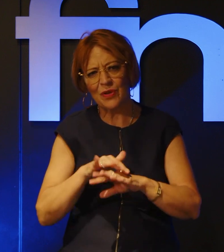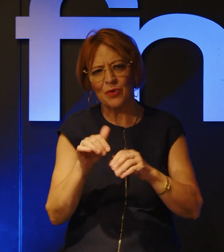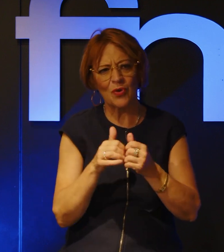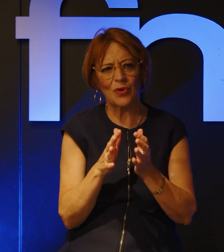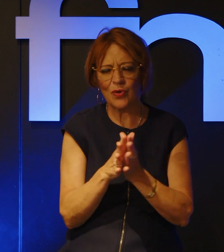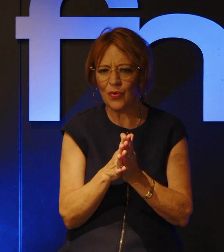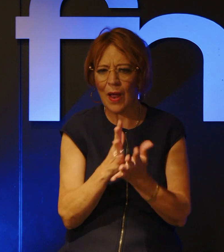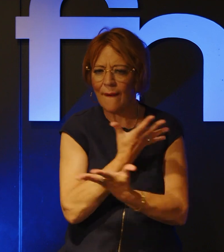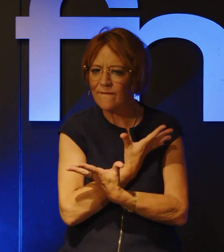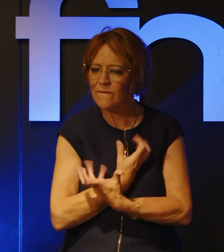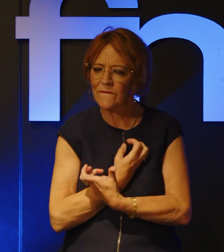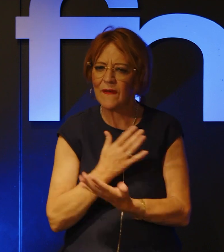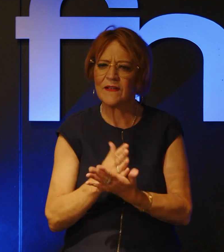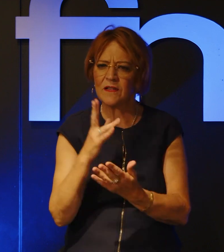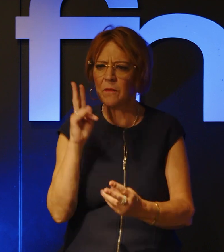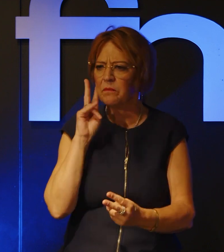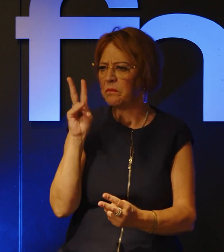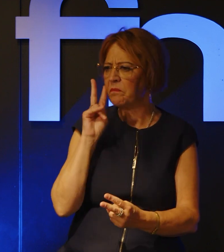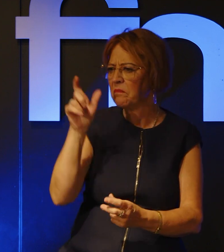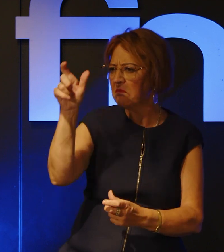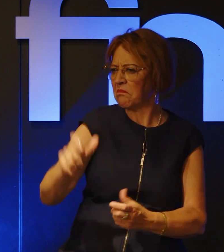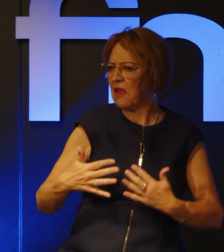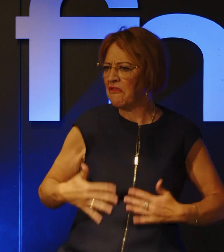os constrangimentos da mera aparência